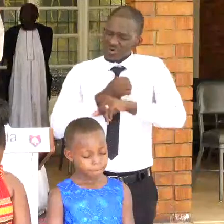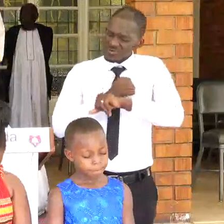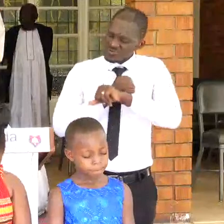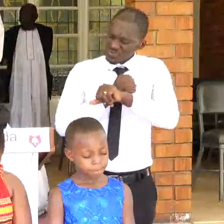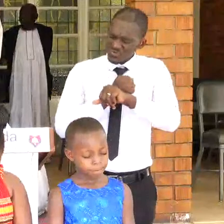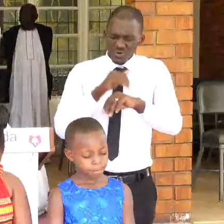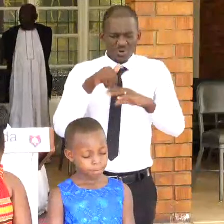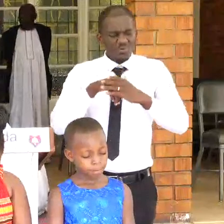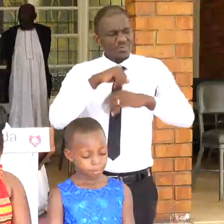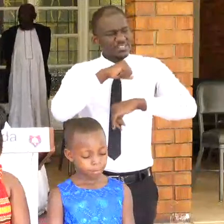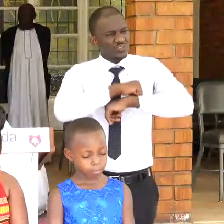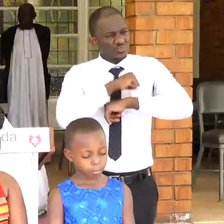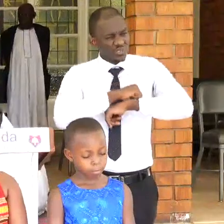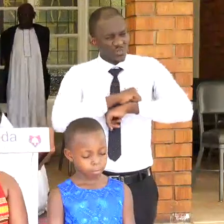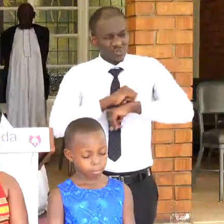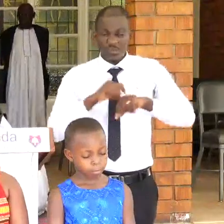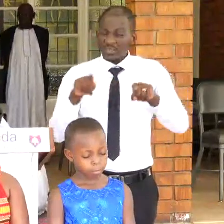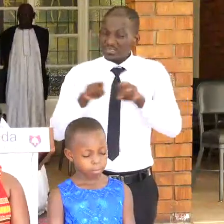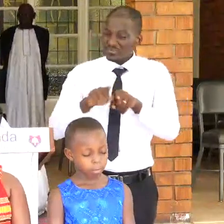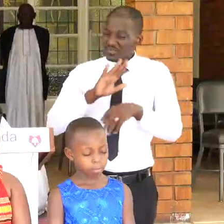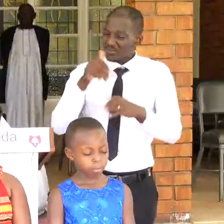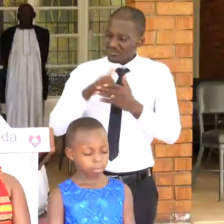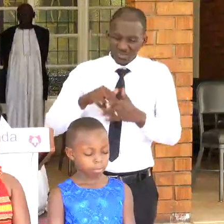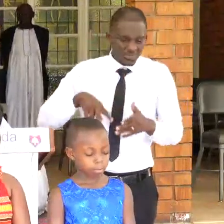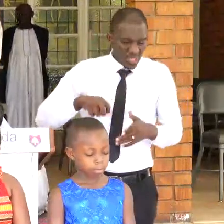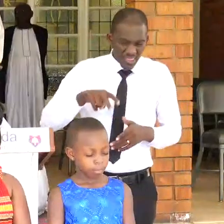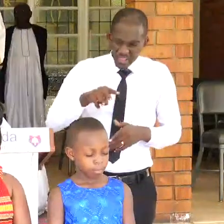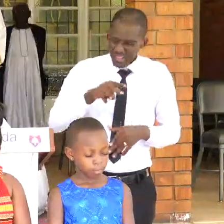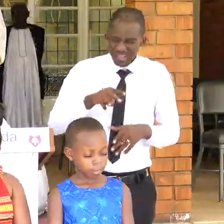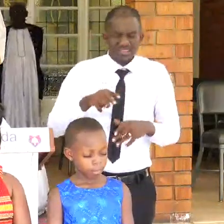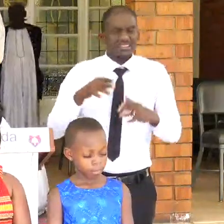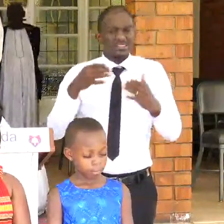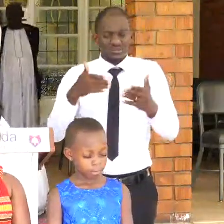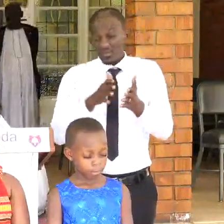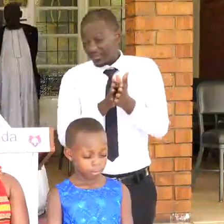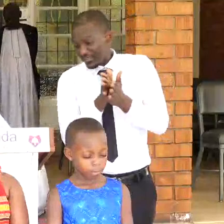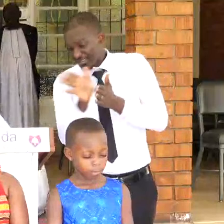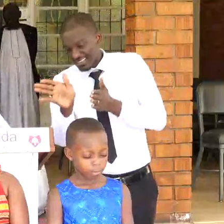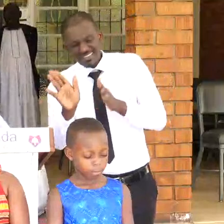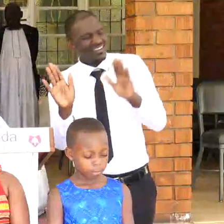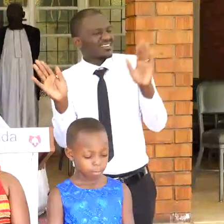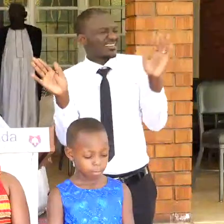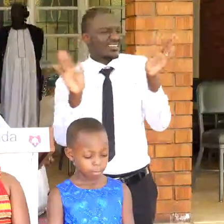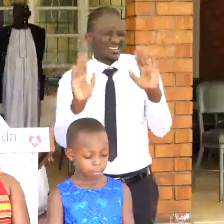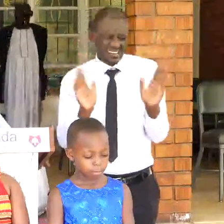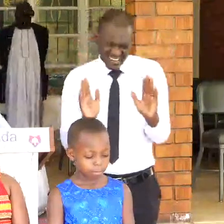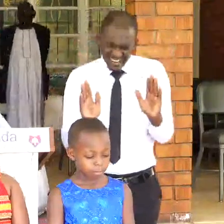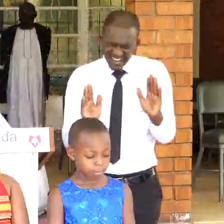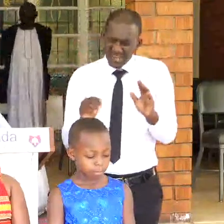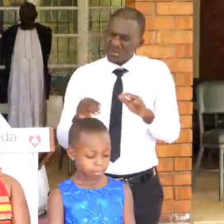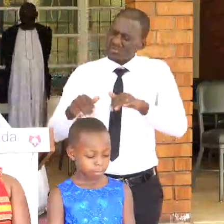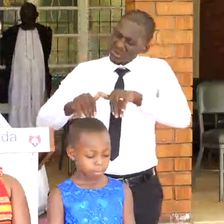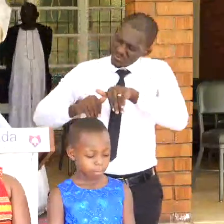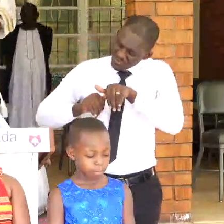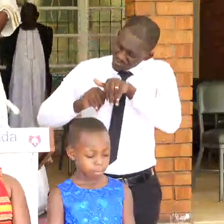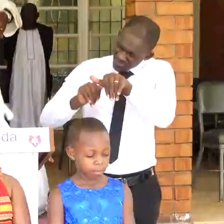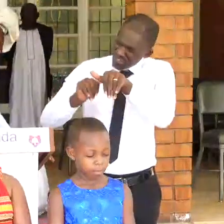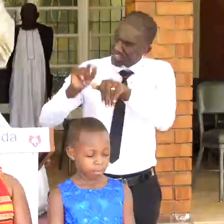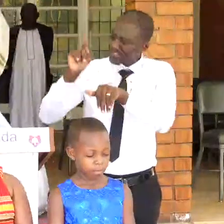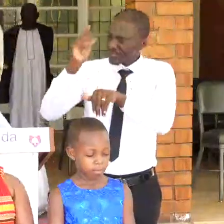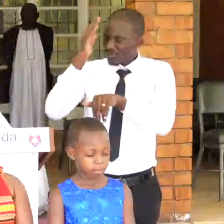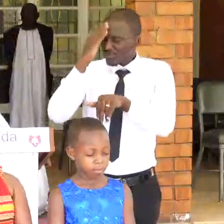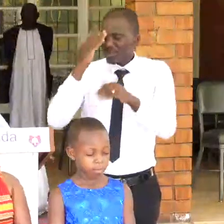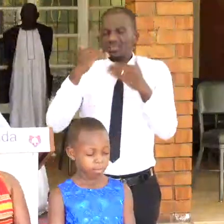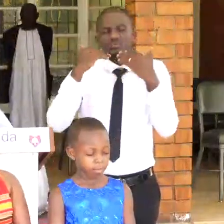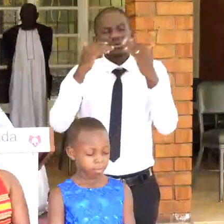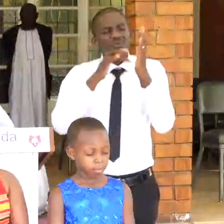masomero ne mu kutambula kwonna, baleme kubanga tewali bawugula kuva kukumanya gwe Yesu. Webale